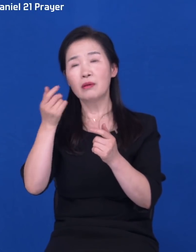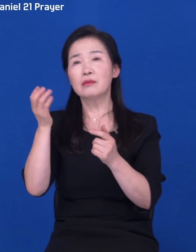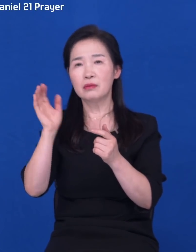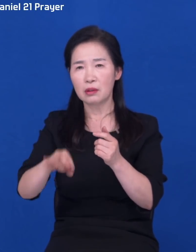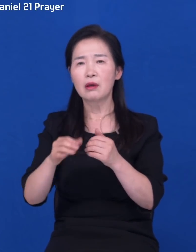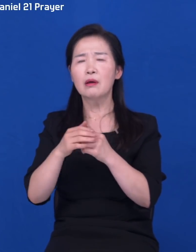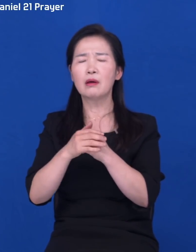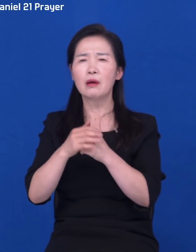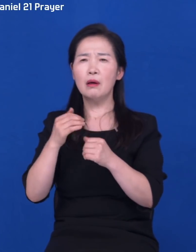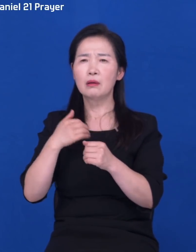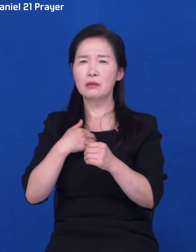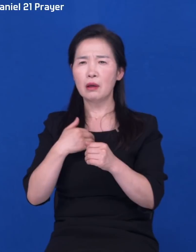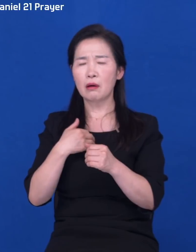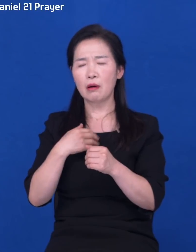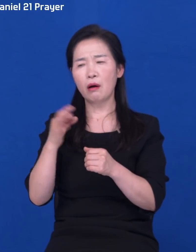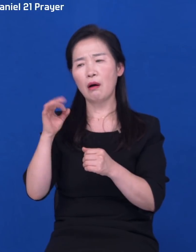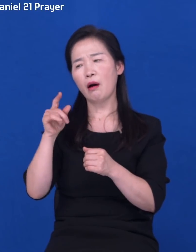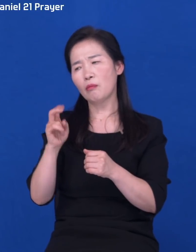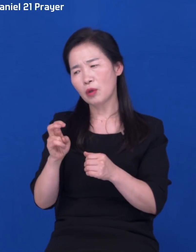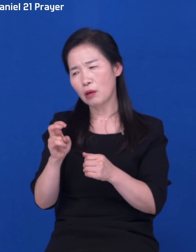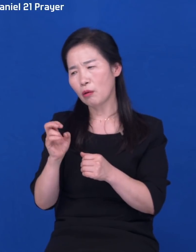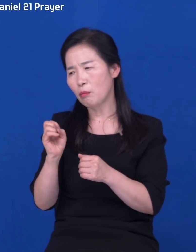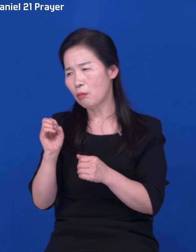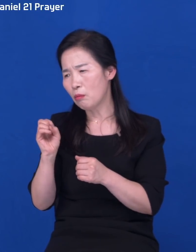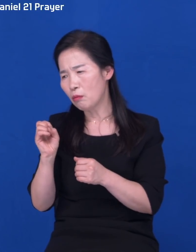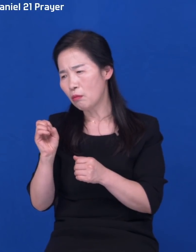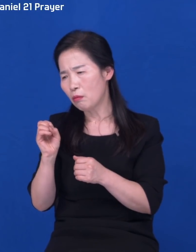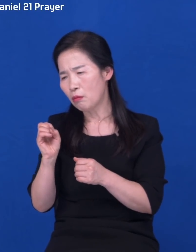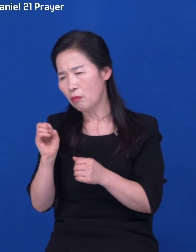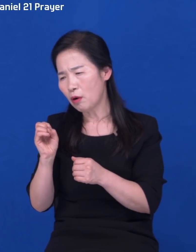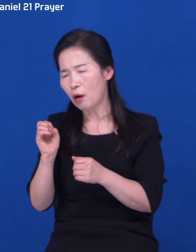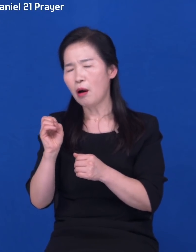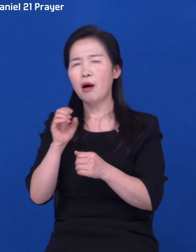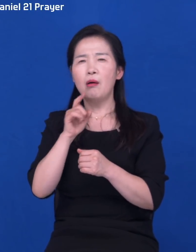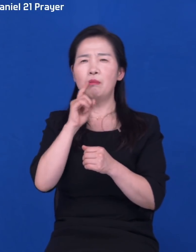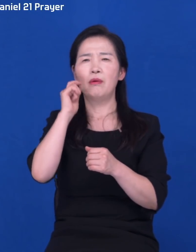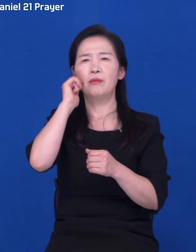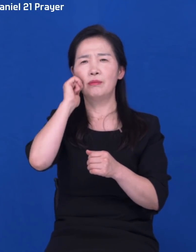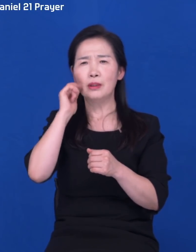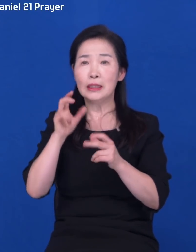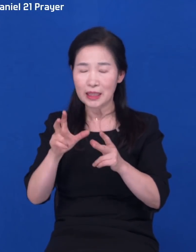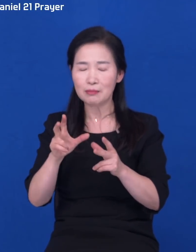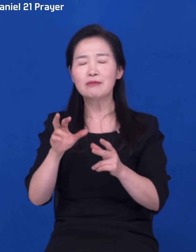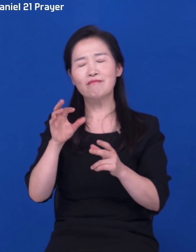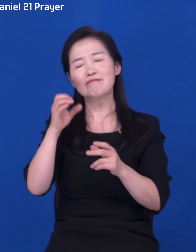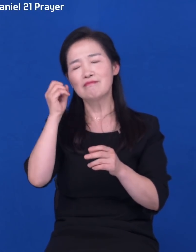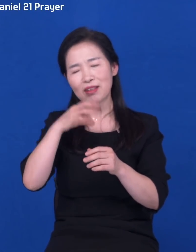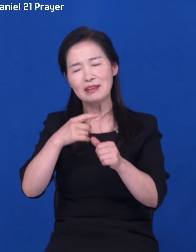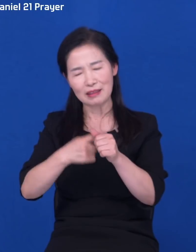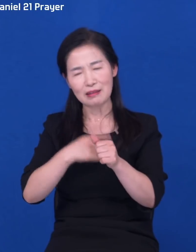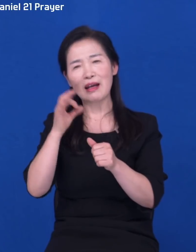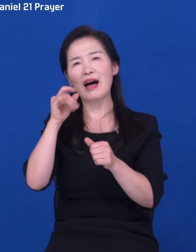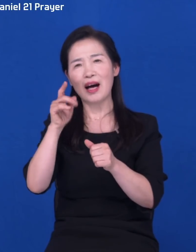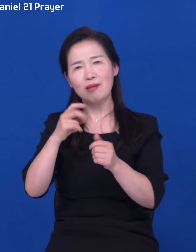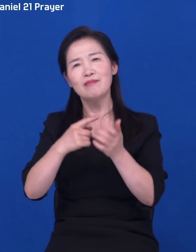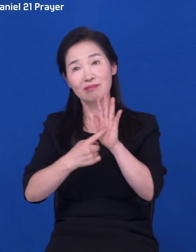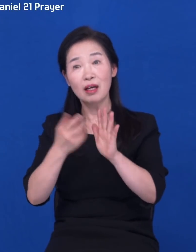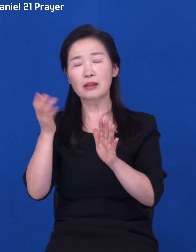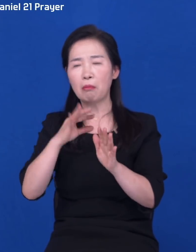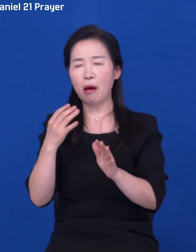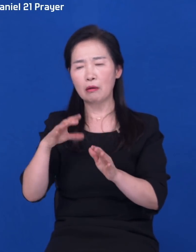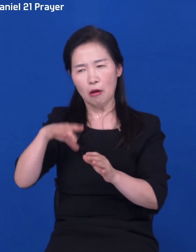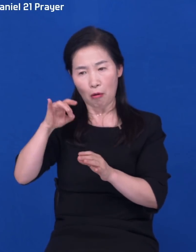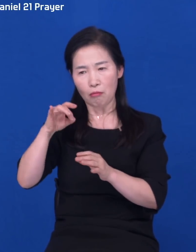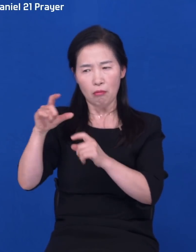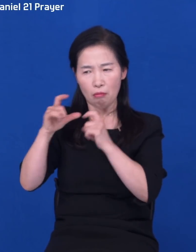암에 걸렸대요 얘기를 하는 게 그렇게 어려울 줄 몰랐어요. 그냥 지금은 암이래요. 너무 자연스럽게 나오는 이 말이